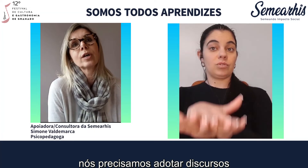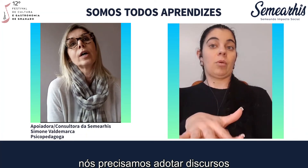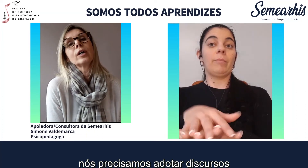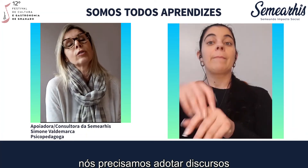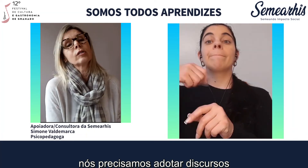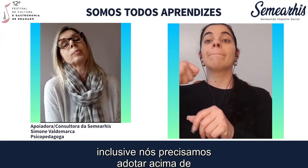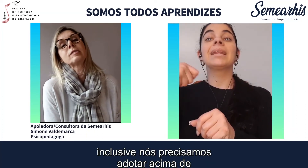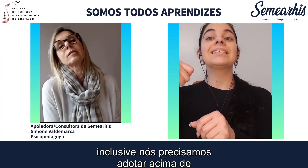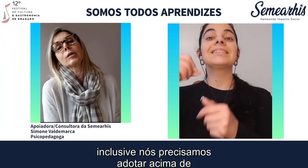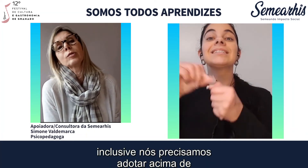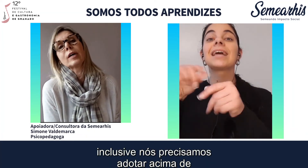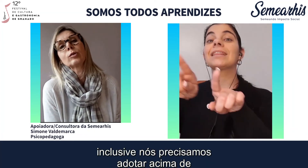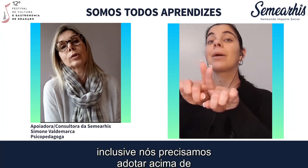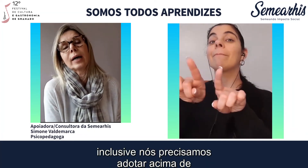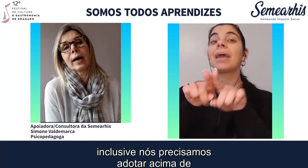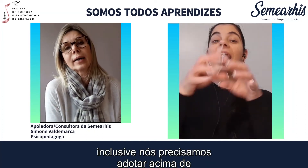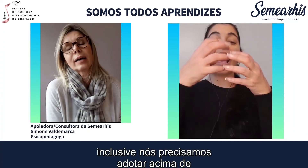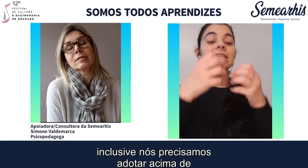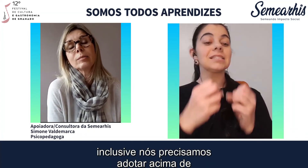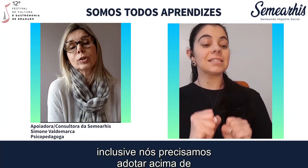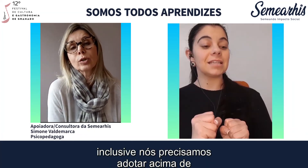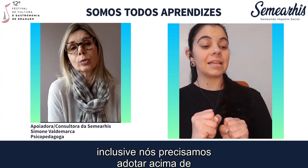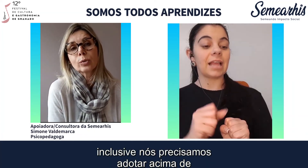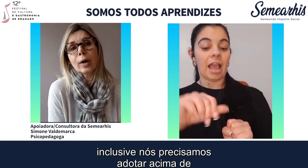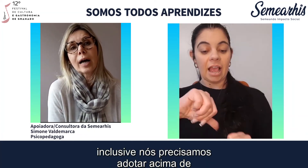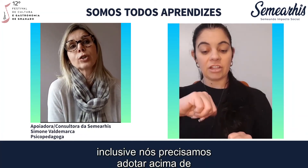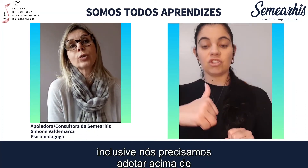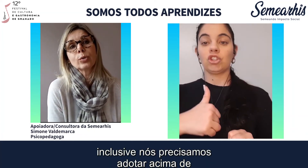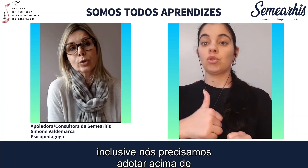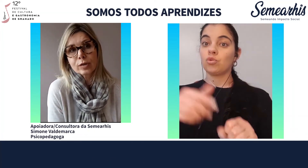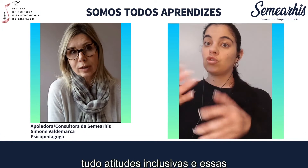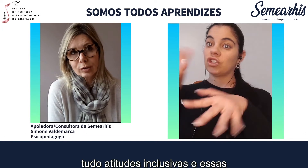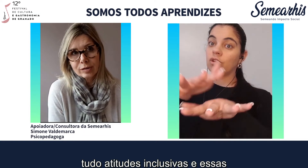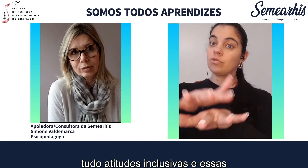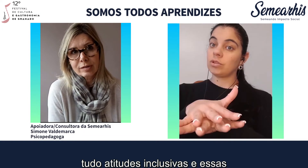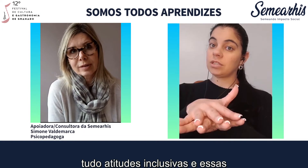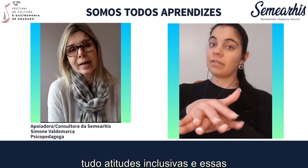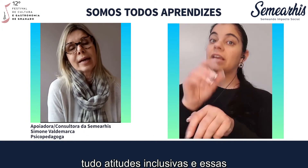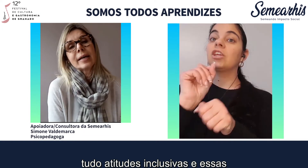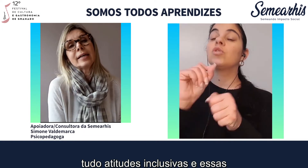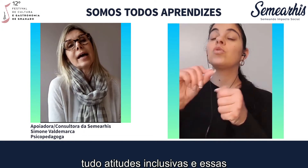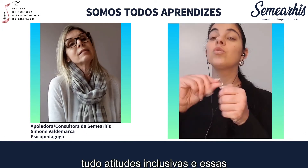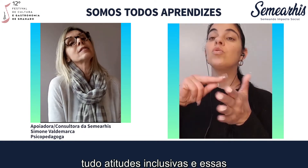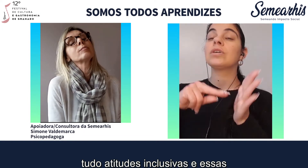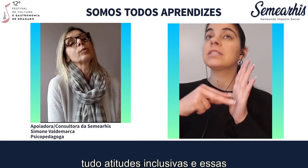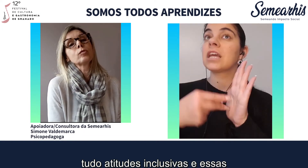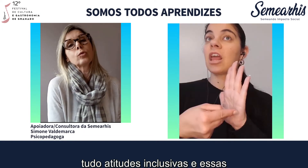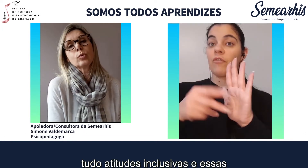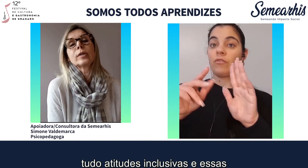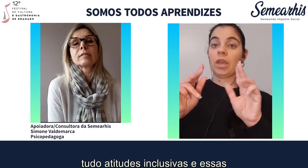inclusivos, nós precisamos adotar, acima de tudo, atitudes inclusivas. E